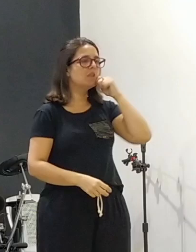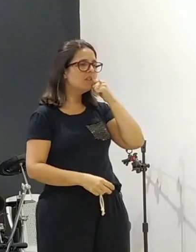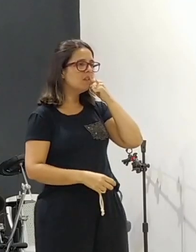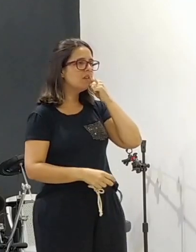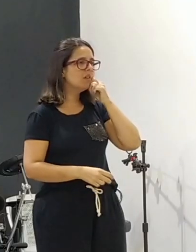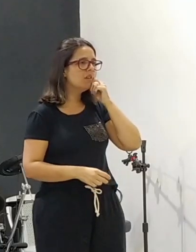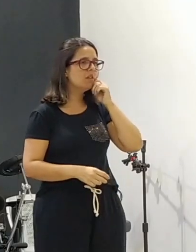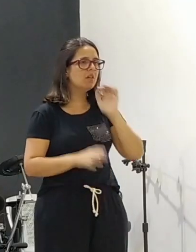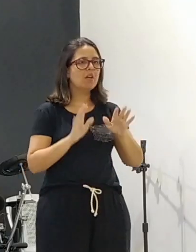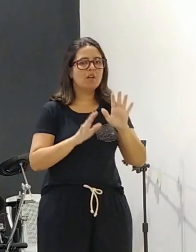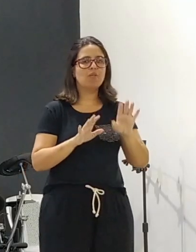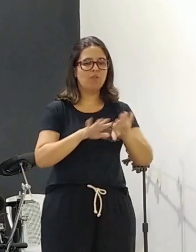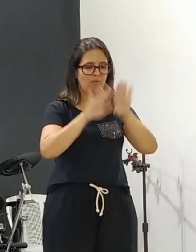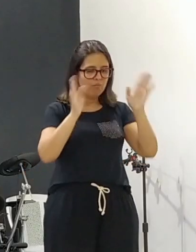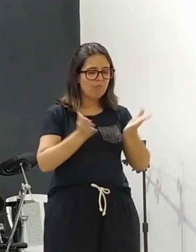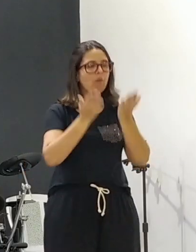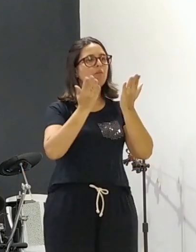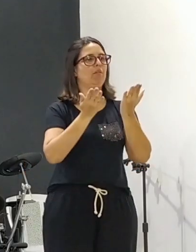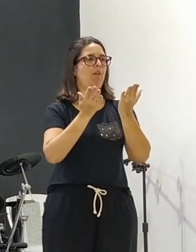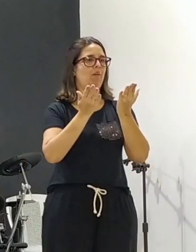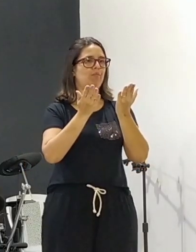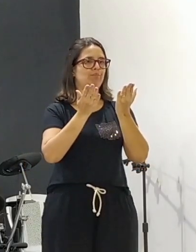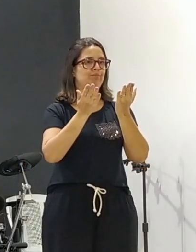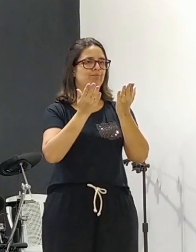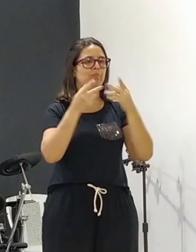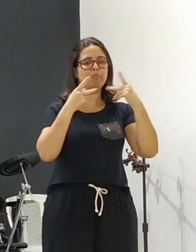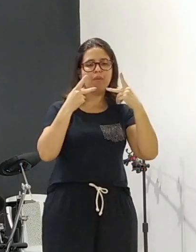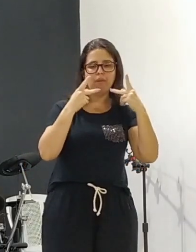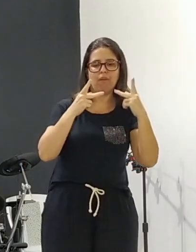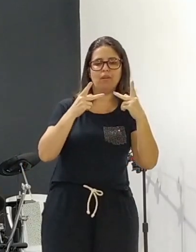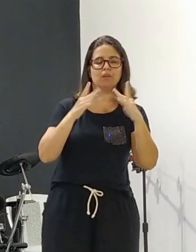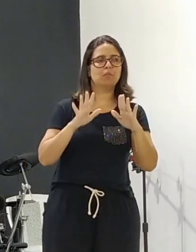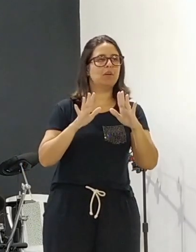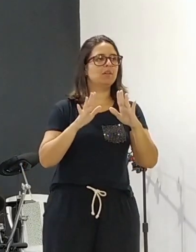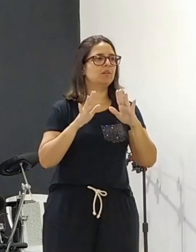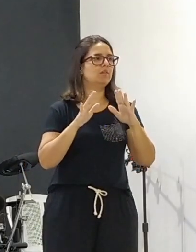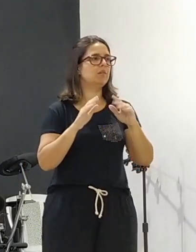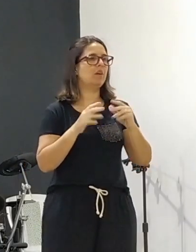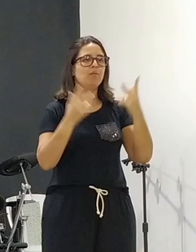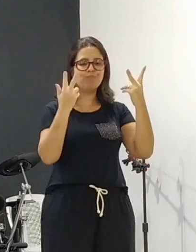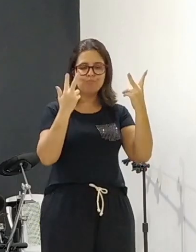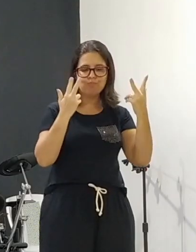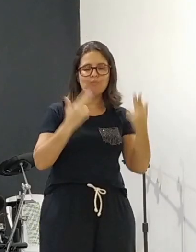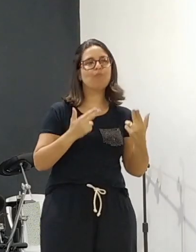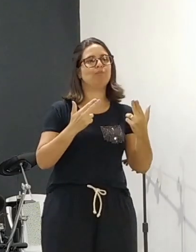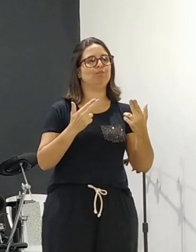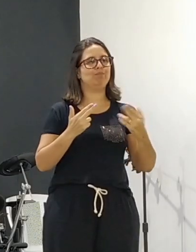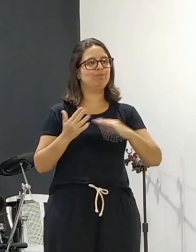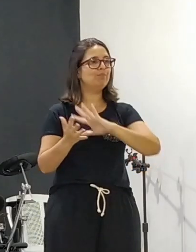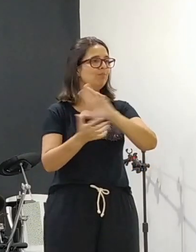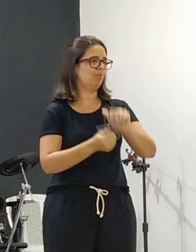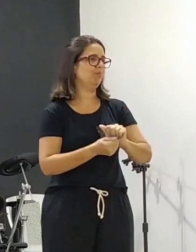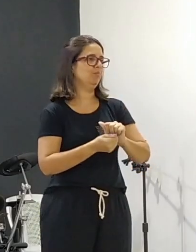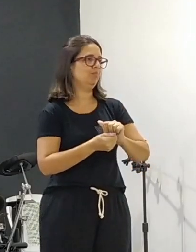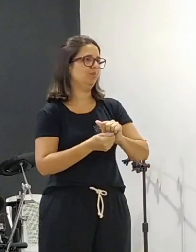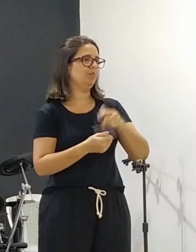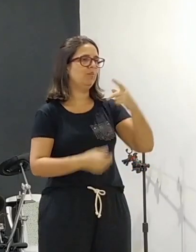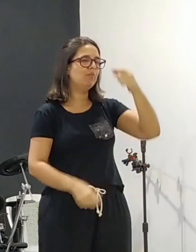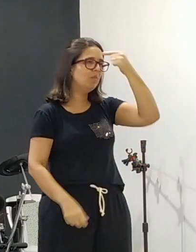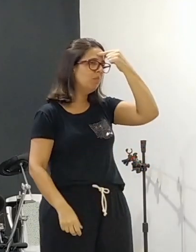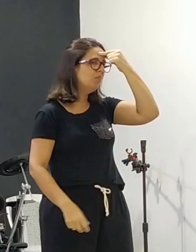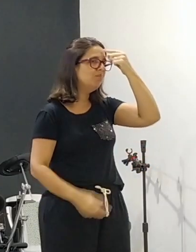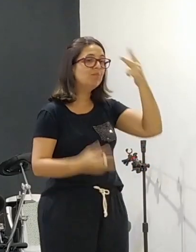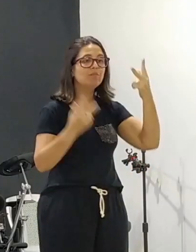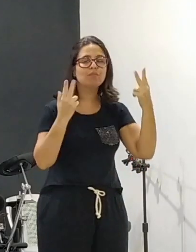vezes ministrando no altar, mas estão seguindo a ordem desse mundo. A sua mente ainda não mudou. Paulo fala que